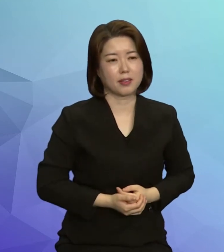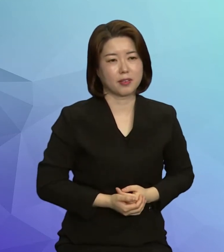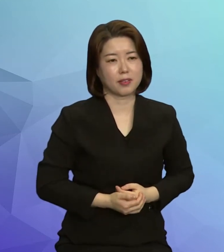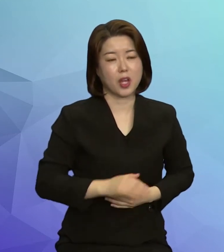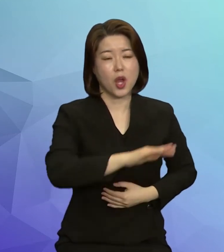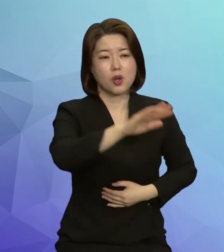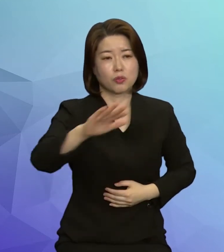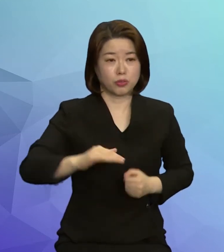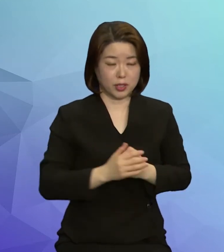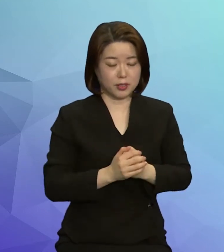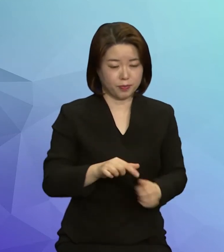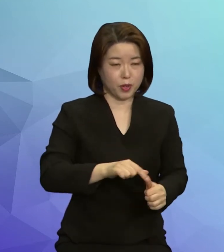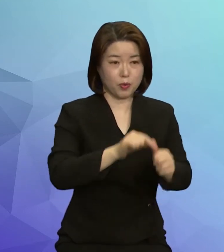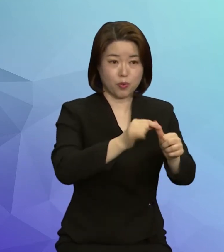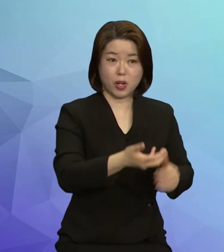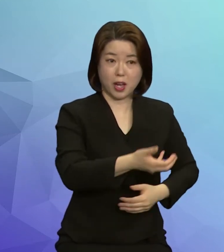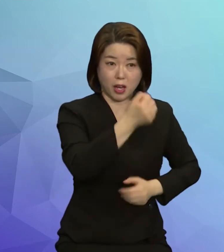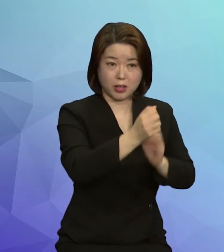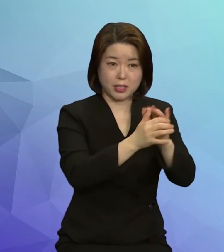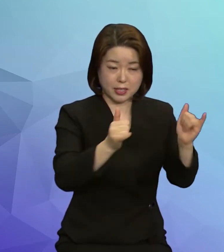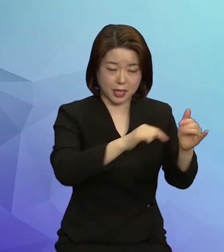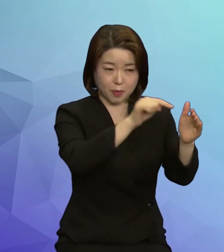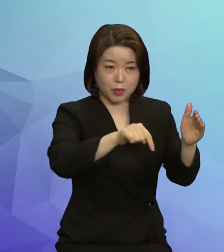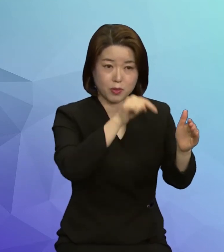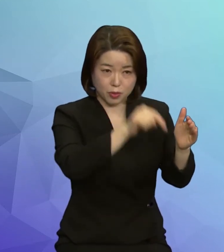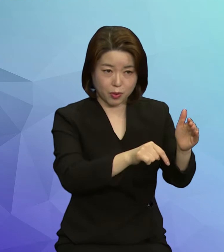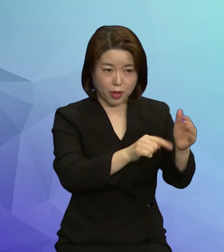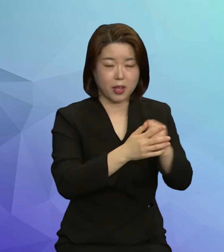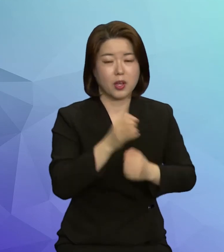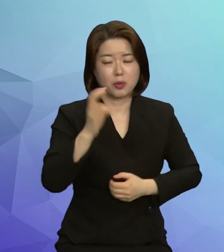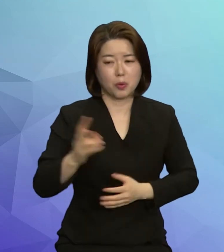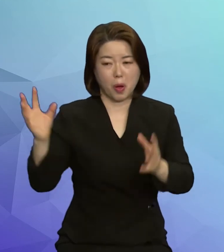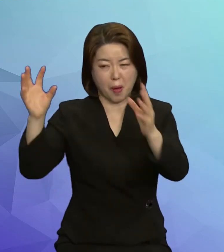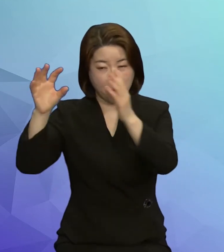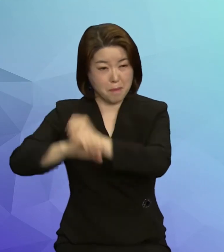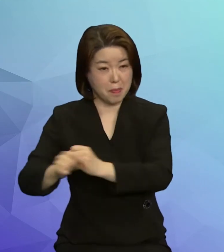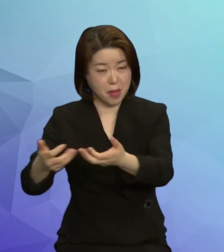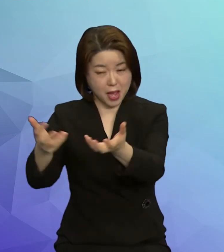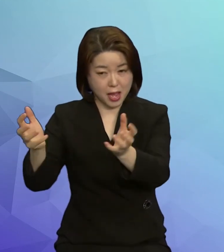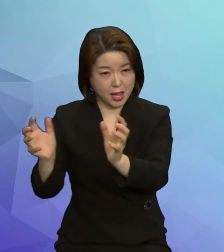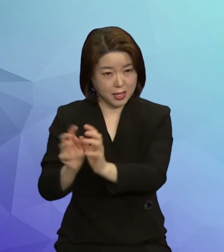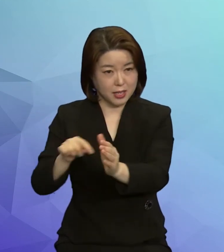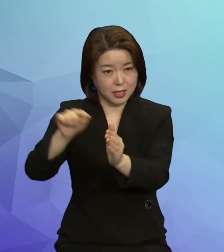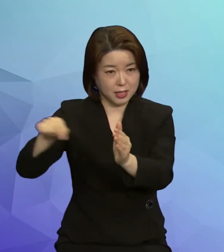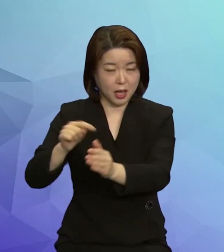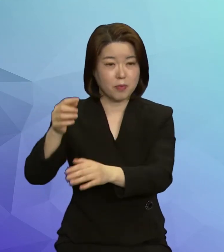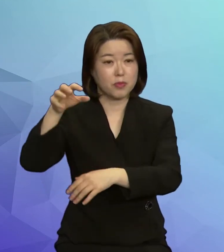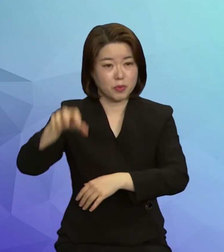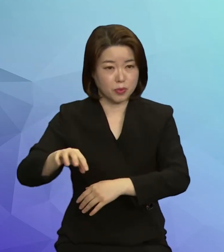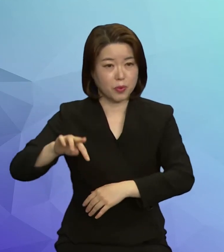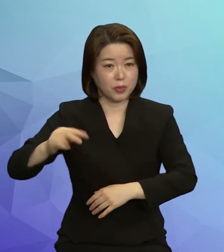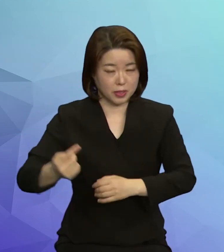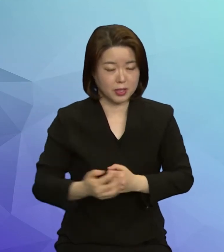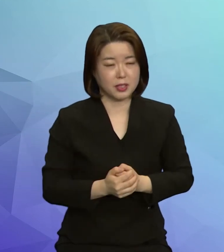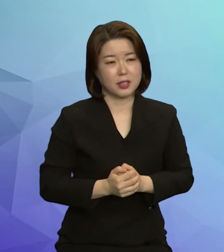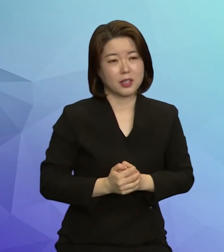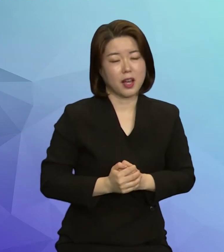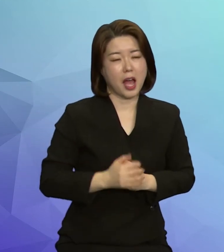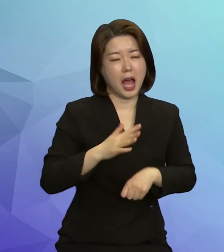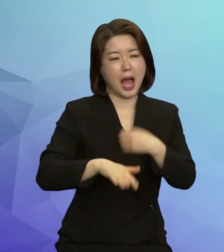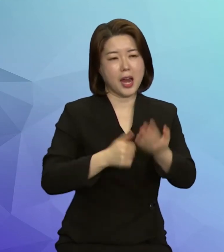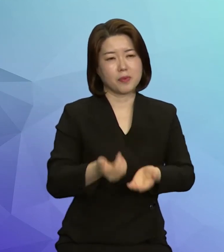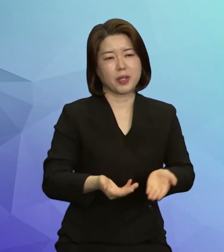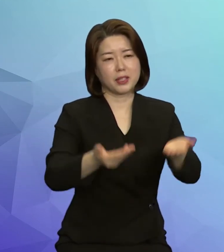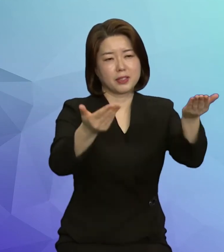감사를 드립니다. 우리는 구원을 얻는 사람들 가운데서나 멸망을 당하는 사람들 가운데서나